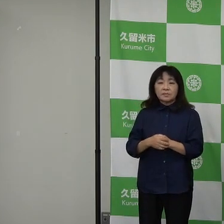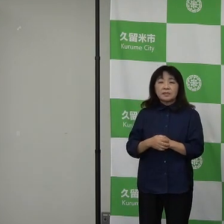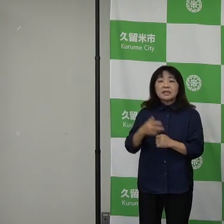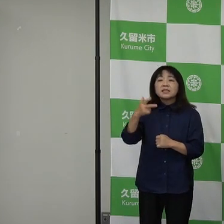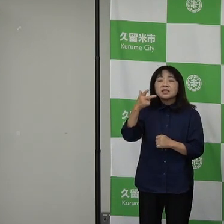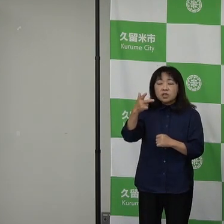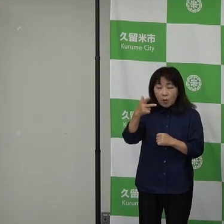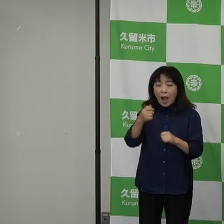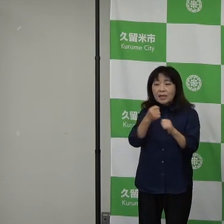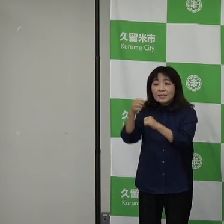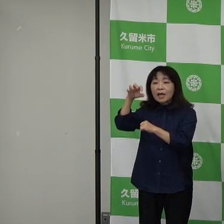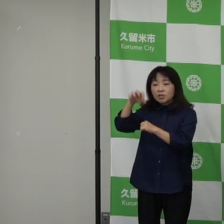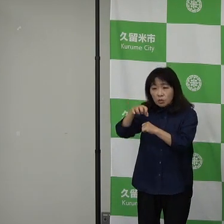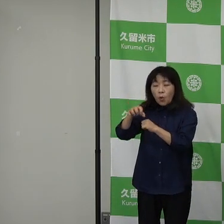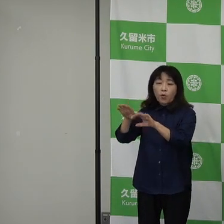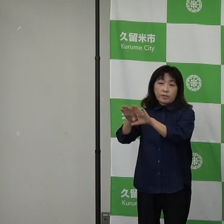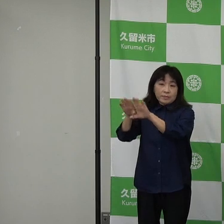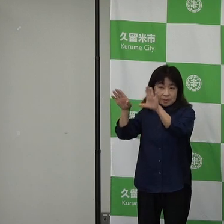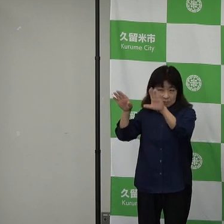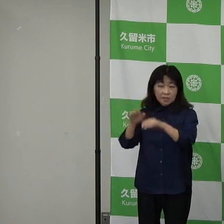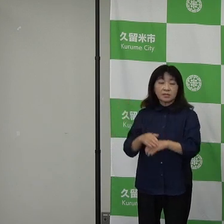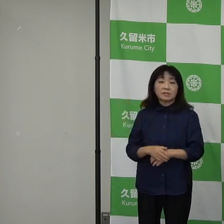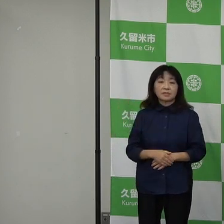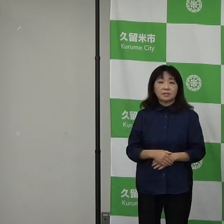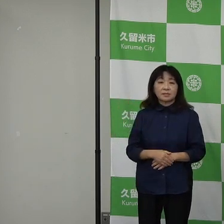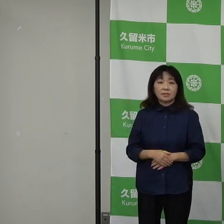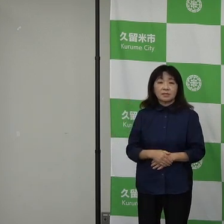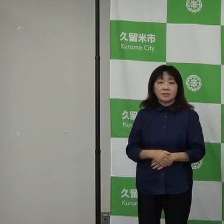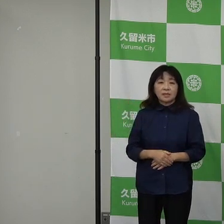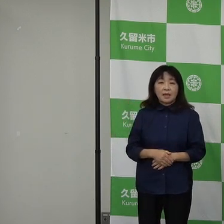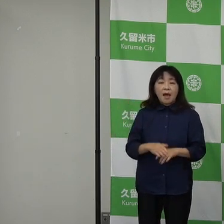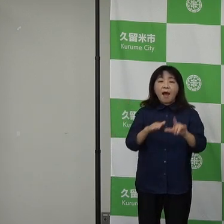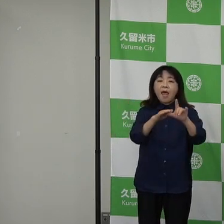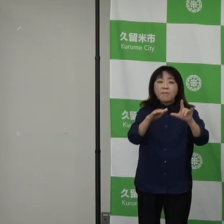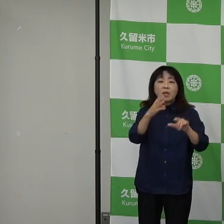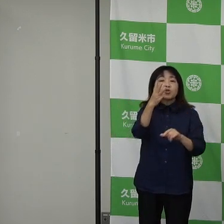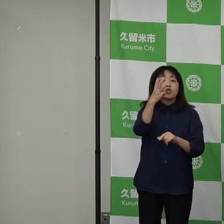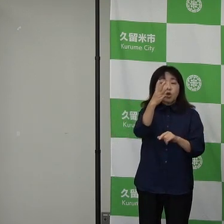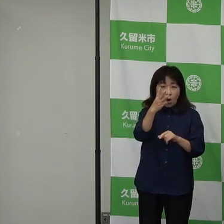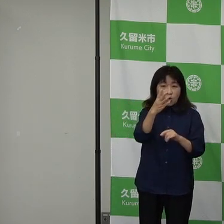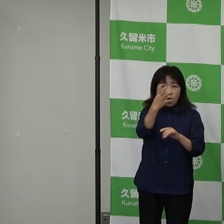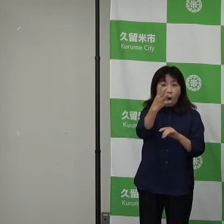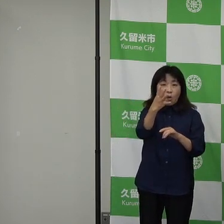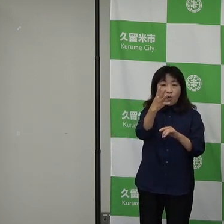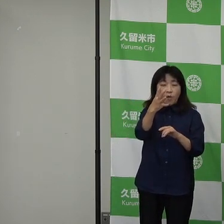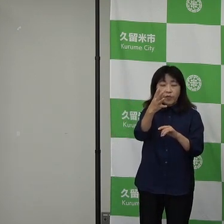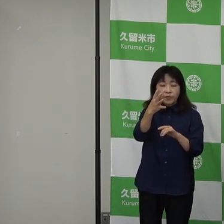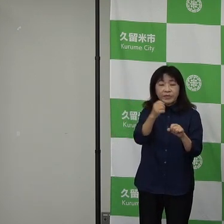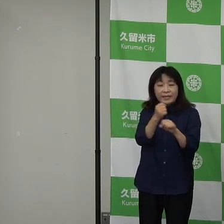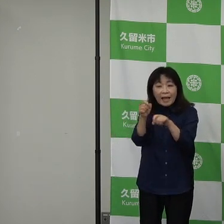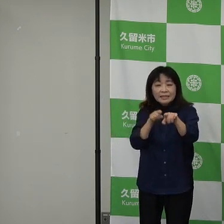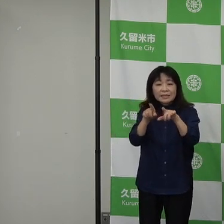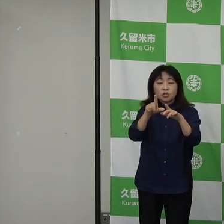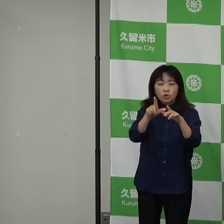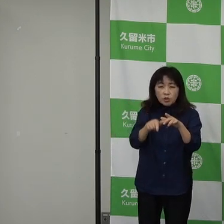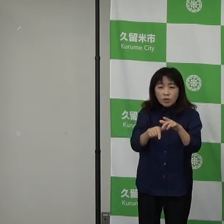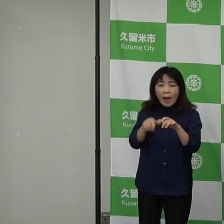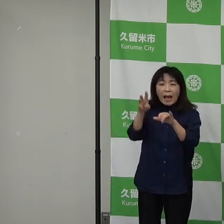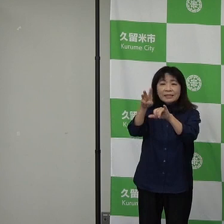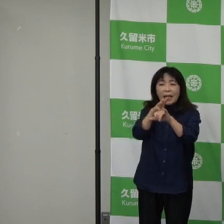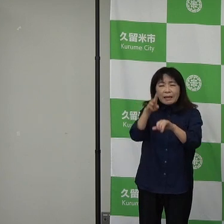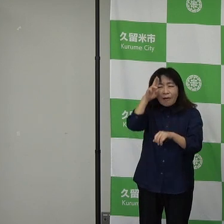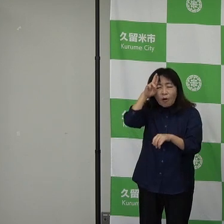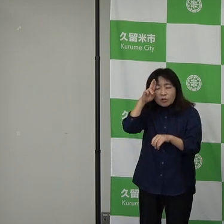避難所を開設をいたします。で、警戒レベル4、避難指示ではすでに災害の恐れが高